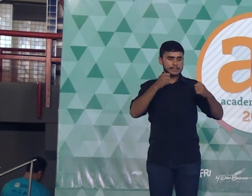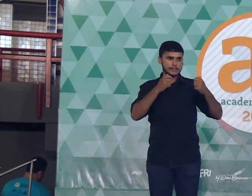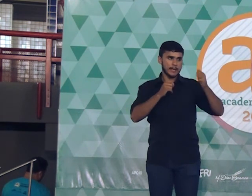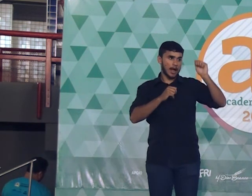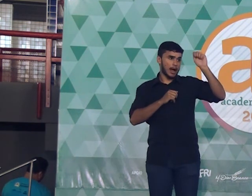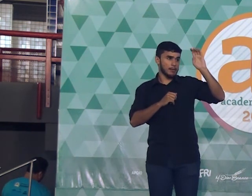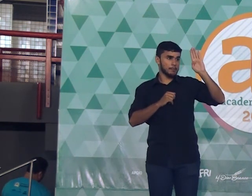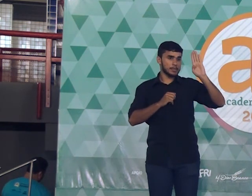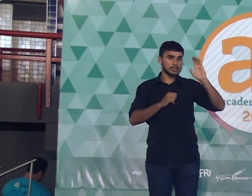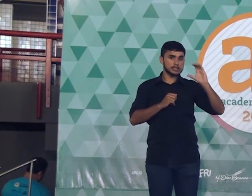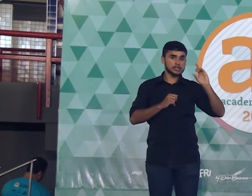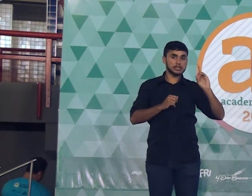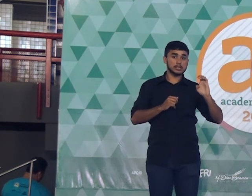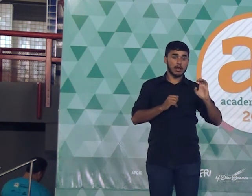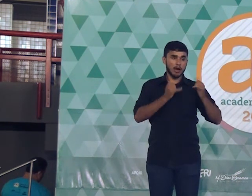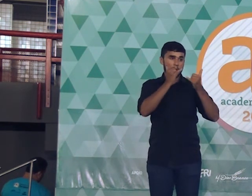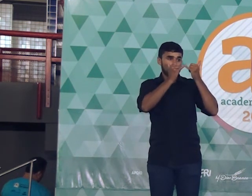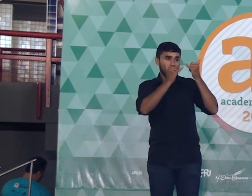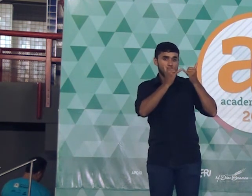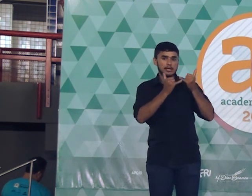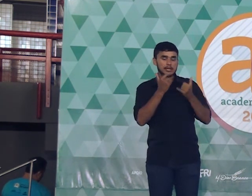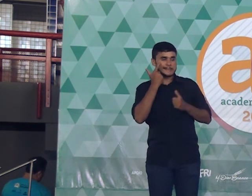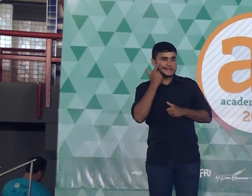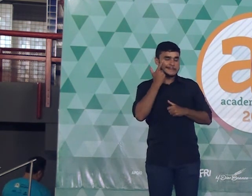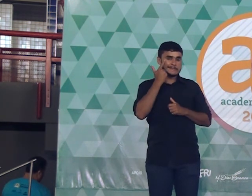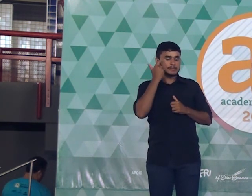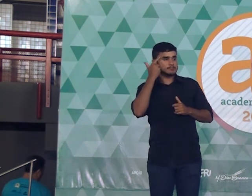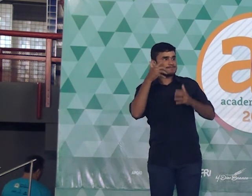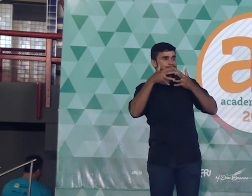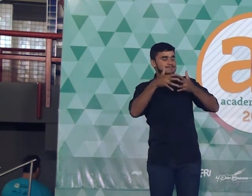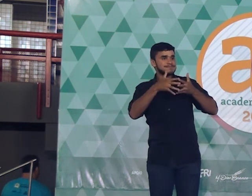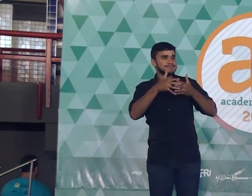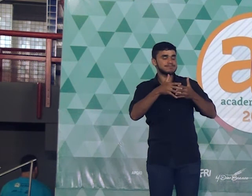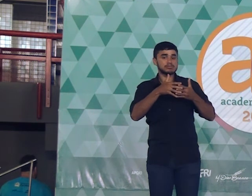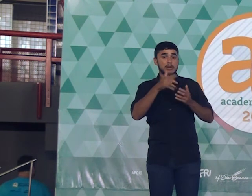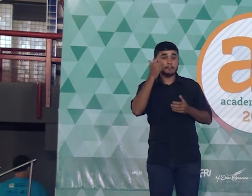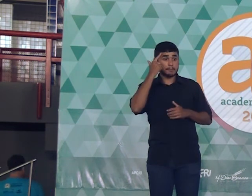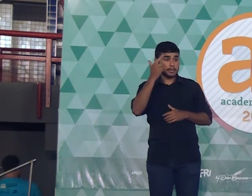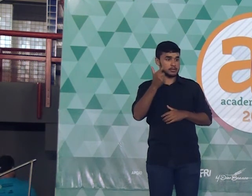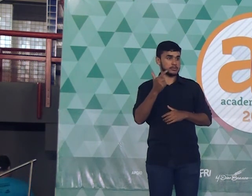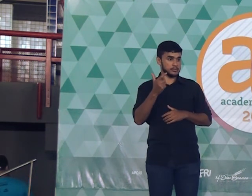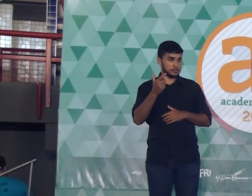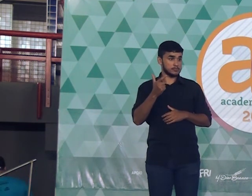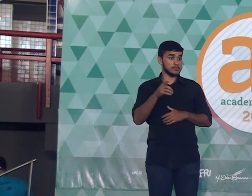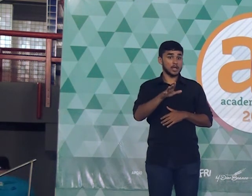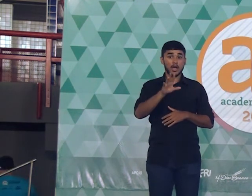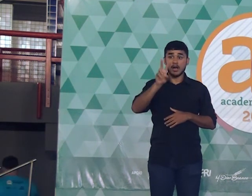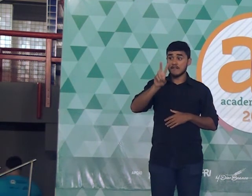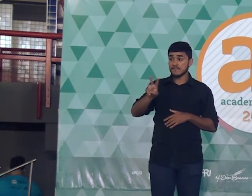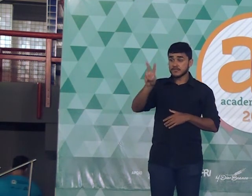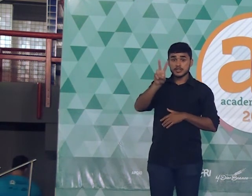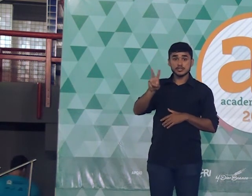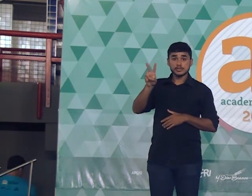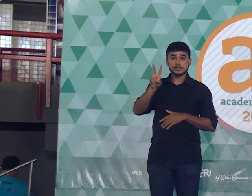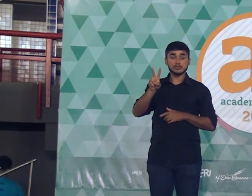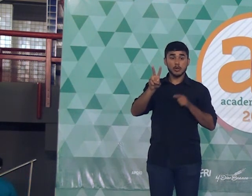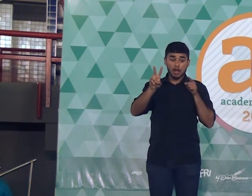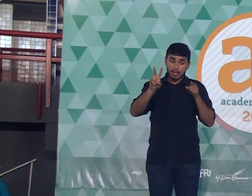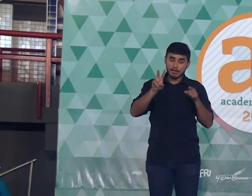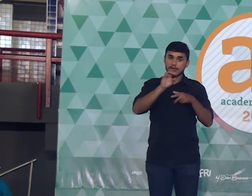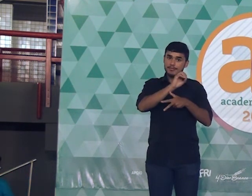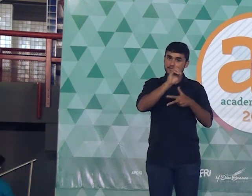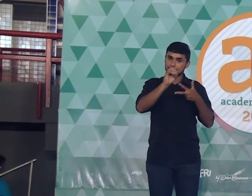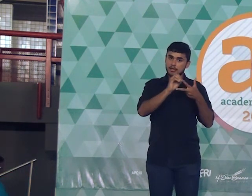pelo menos até o 2º ano. Terceiro, você costuma ter isso com mais frequência. No vestibular, ele sempre vai botar